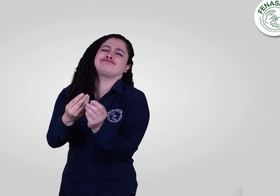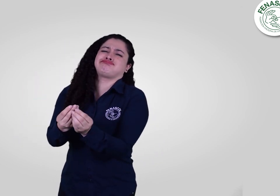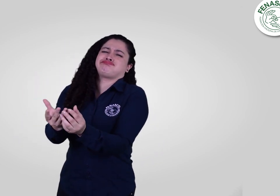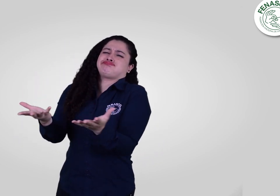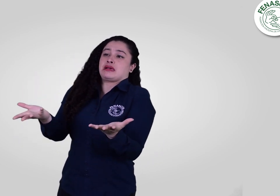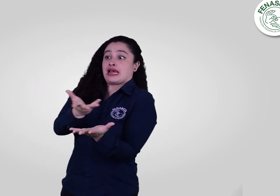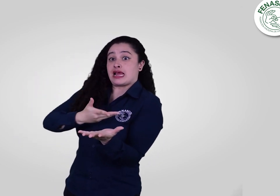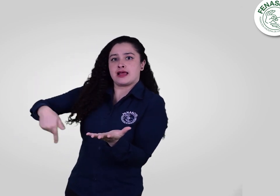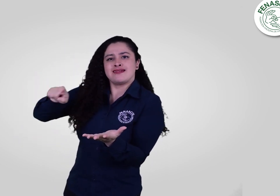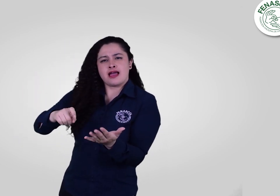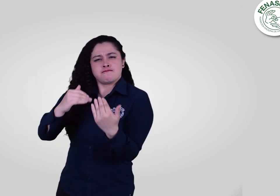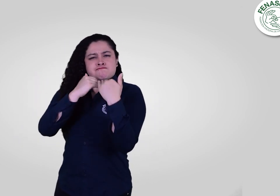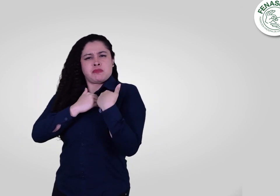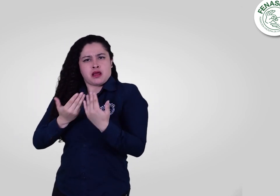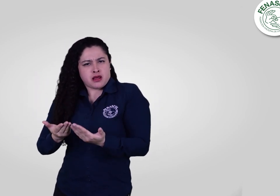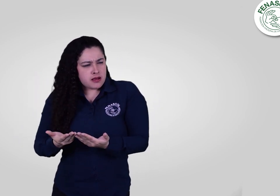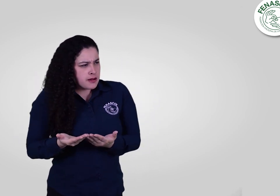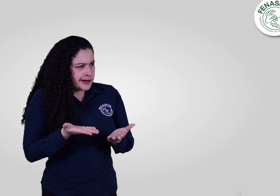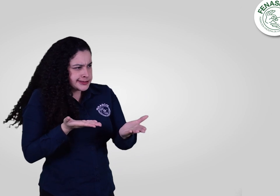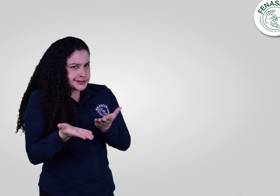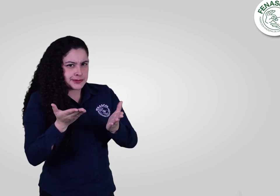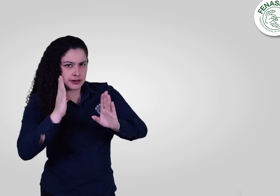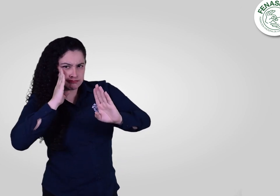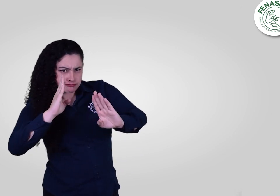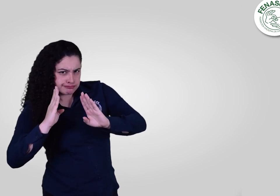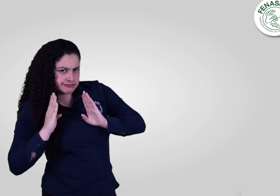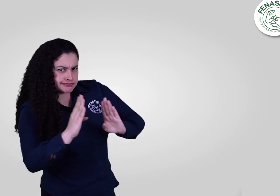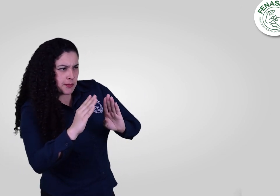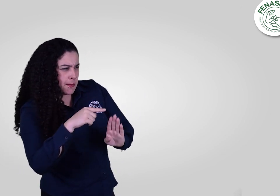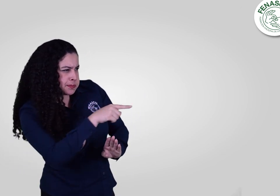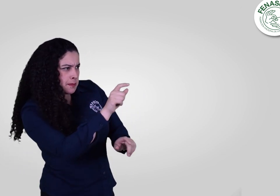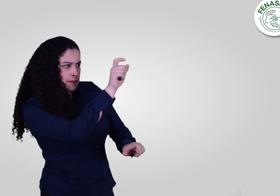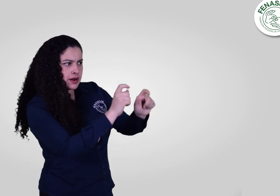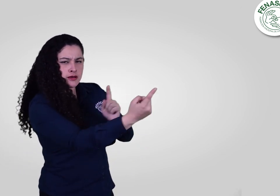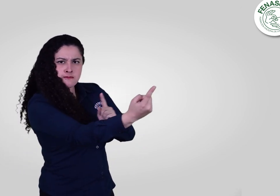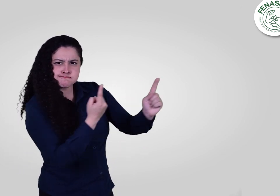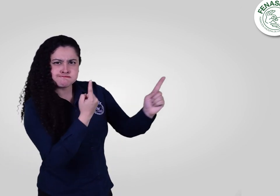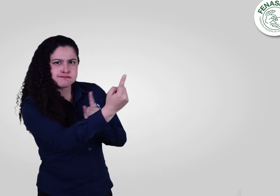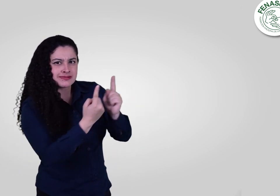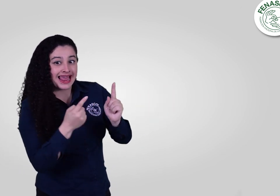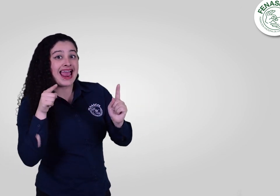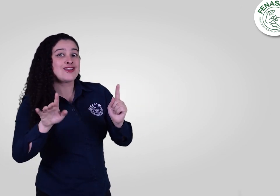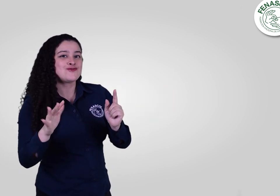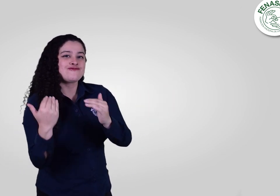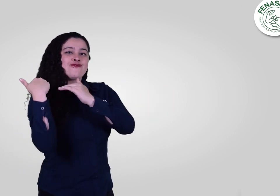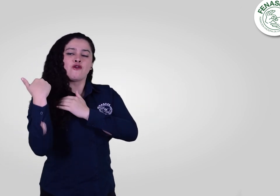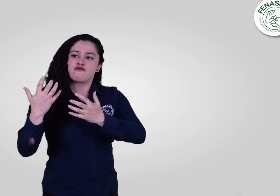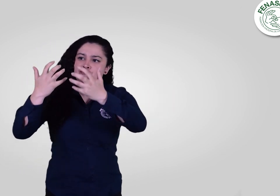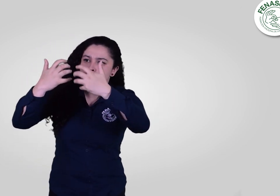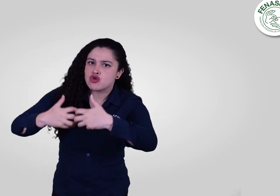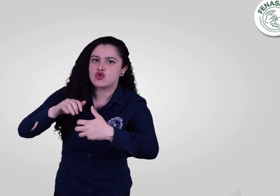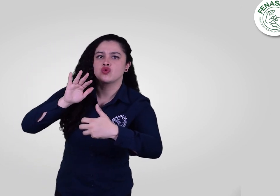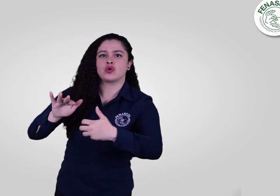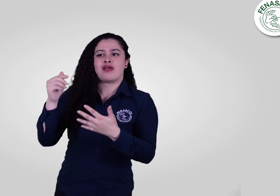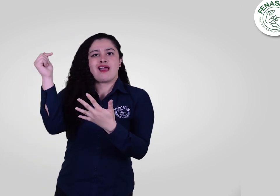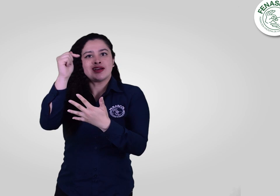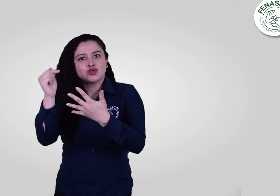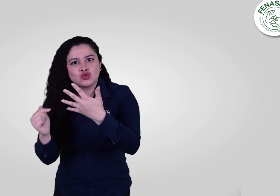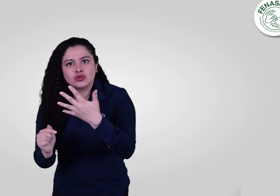y nivel desarrollar sus funciones competencias objetos sociales y en general